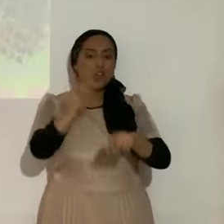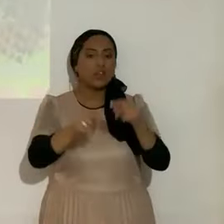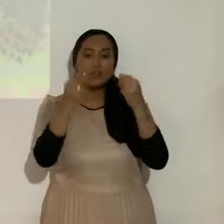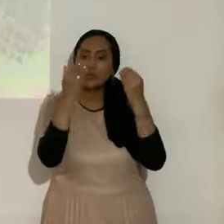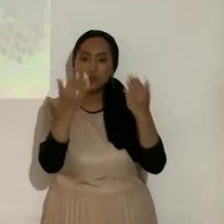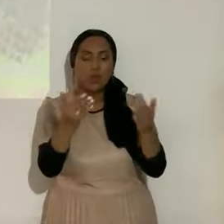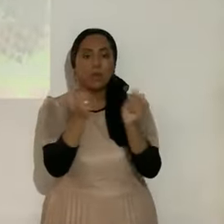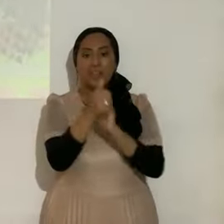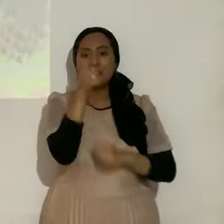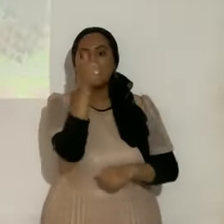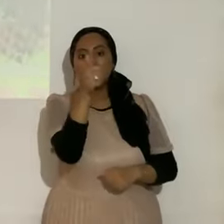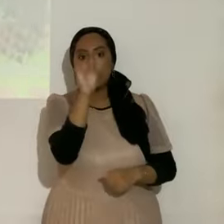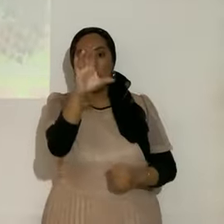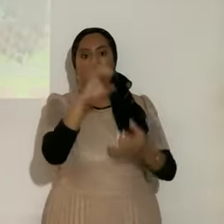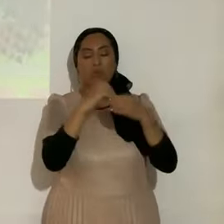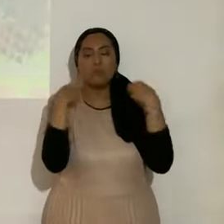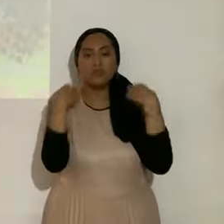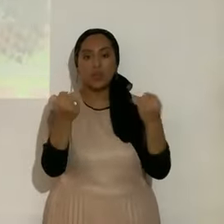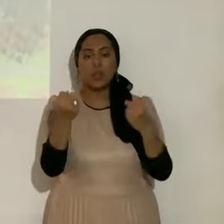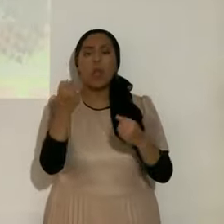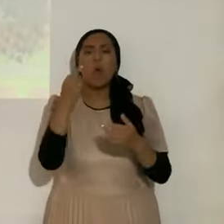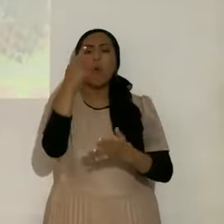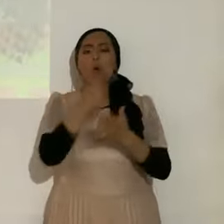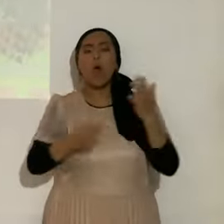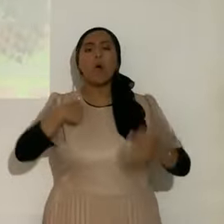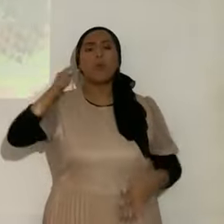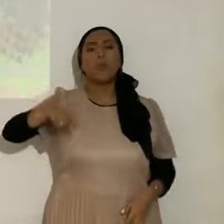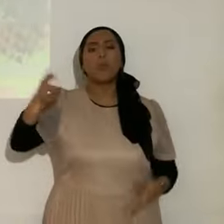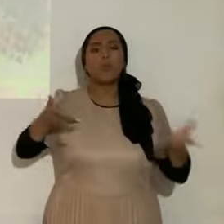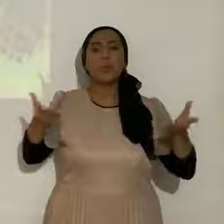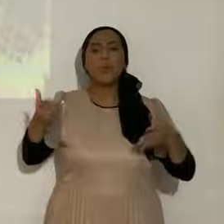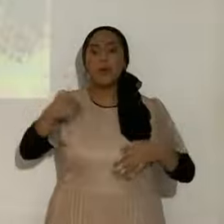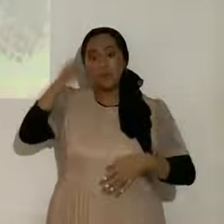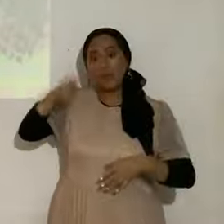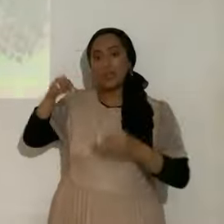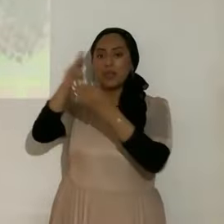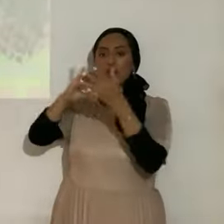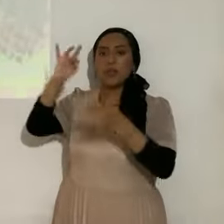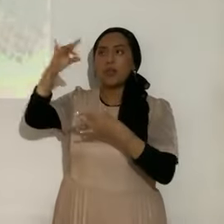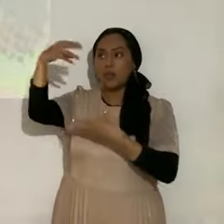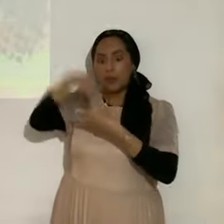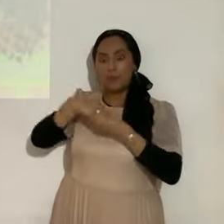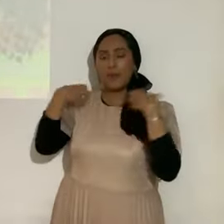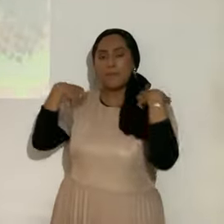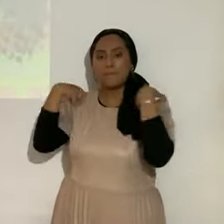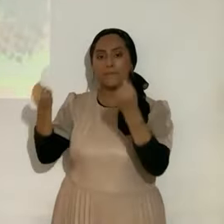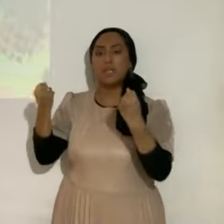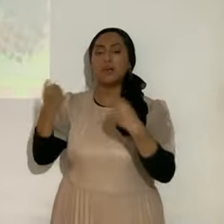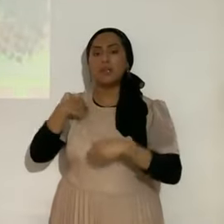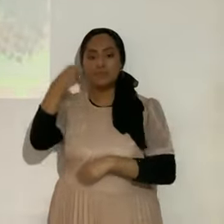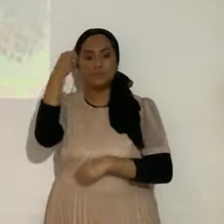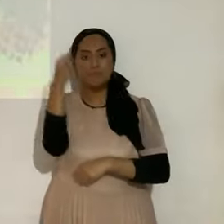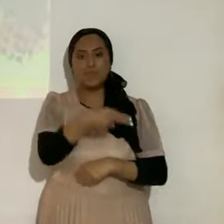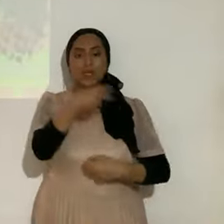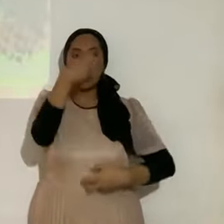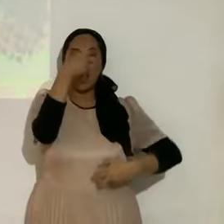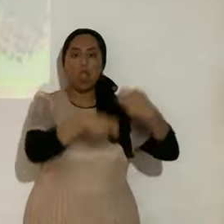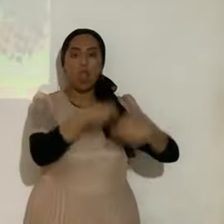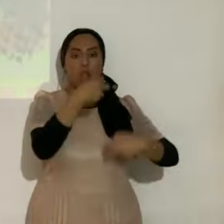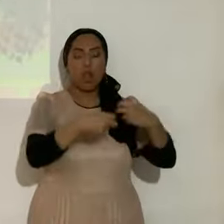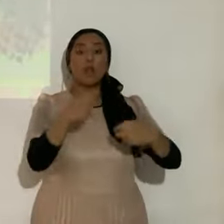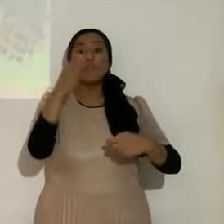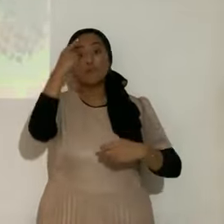con sus propias fuerzas. ¿Qué necesitamos? Del bendito Ruaj HaKodes, para poder vencer la tentación. Y para tener